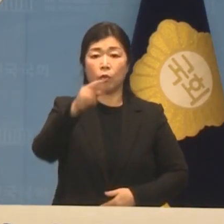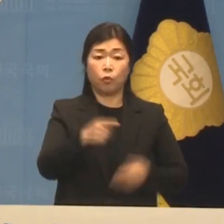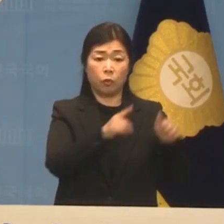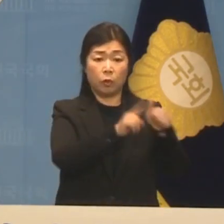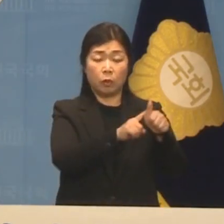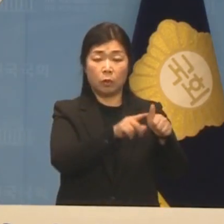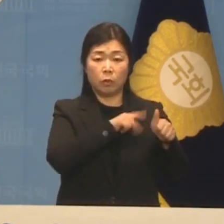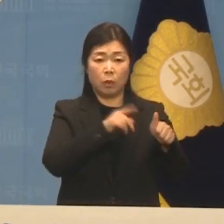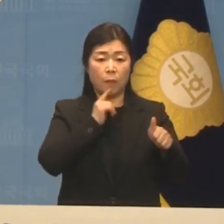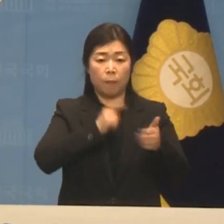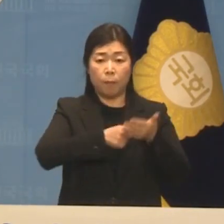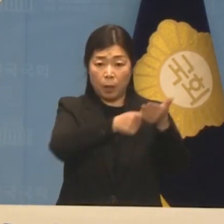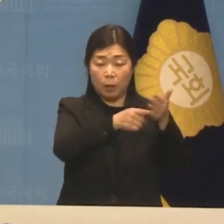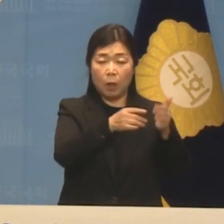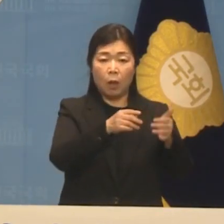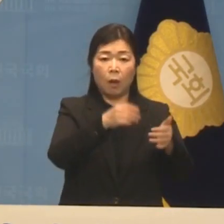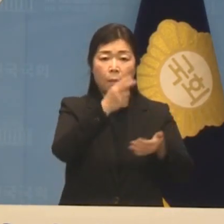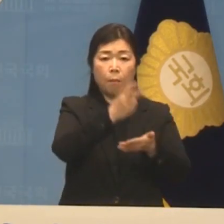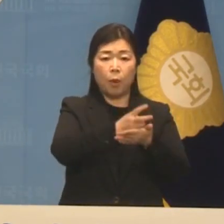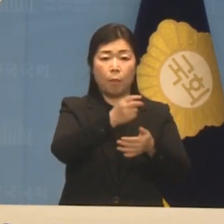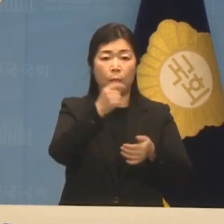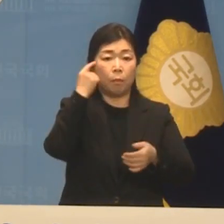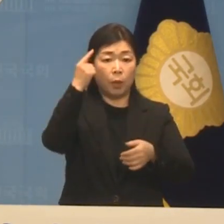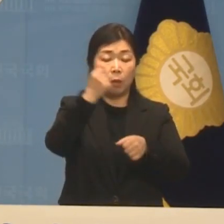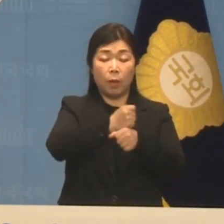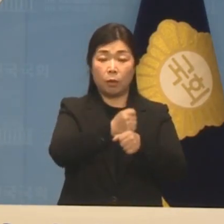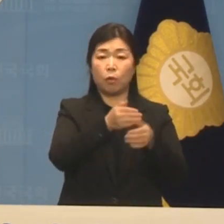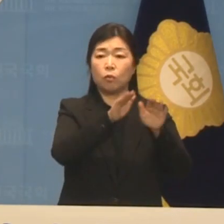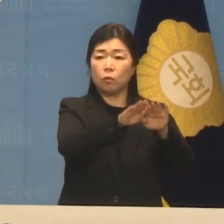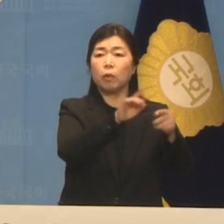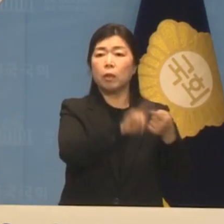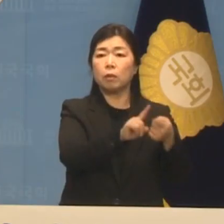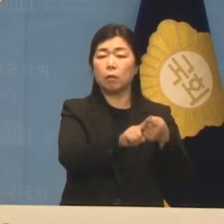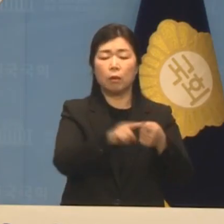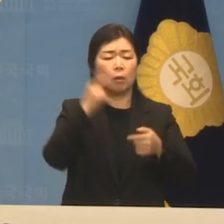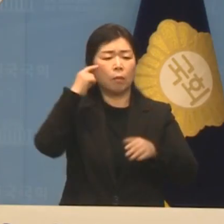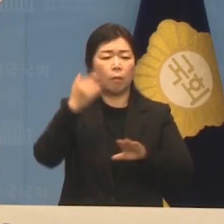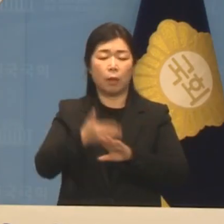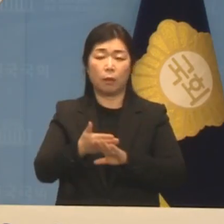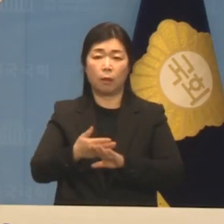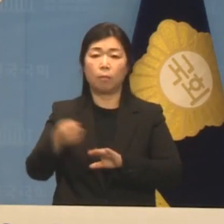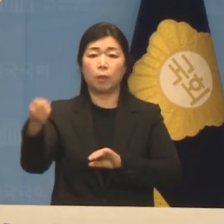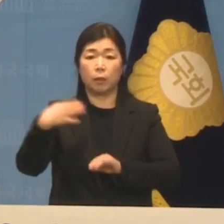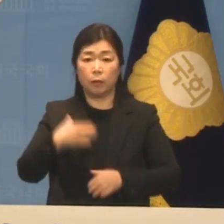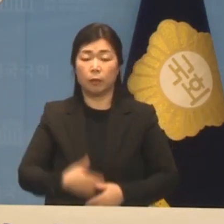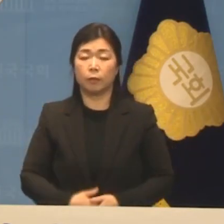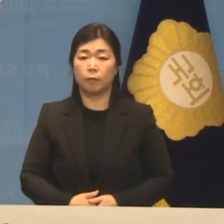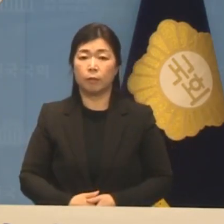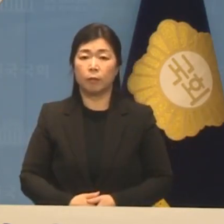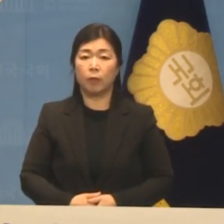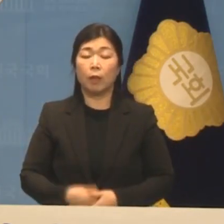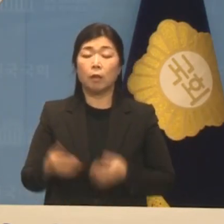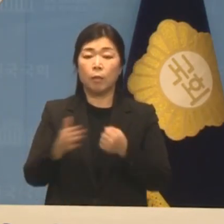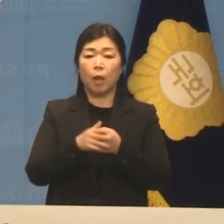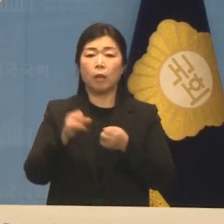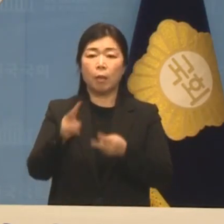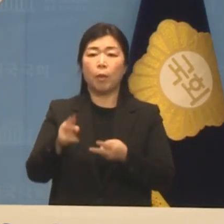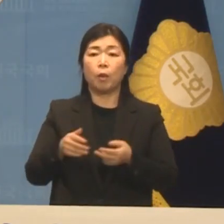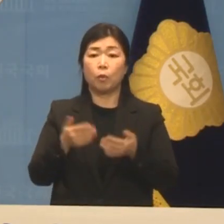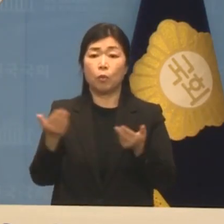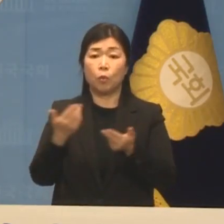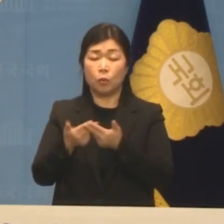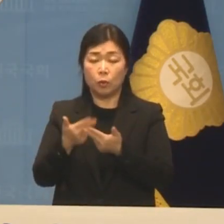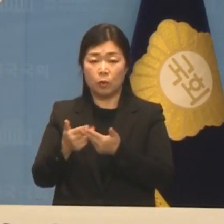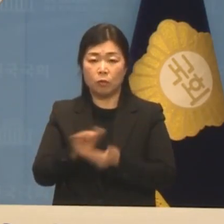국토부를 비롯한 정부는 여러 이유를 들어 반대 의견을 표명하고 있습니다. 택배노조는 이와 관련해 다음과 같은 입장을